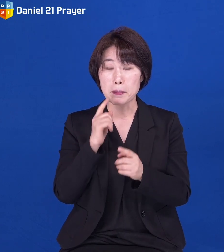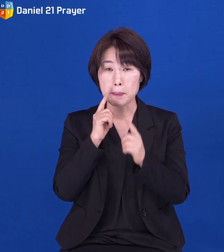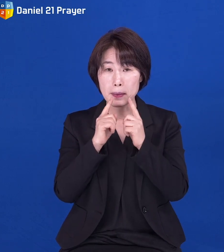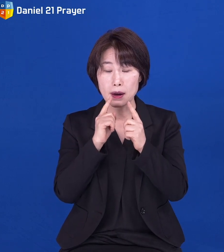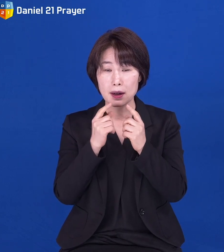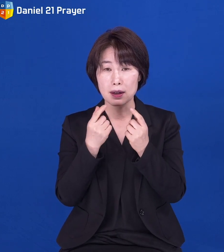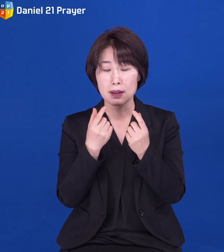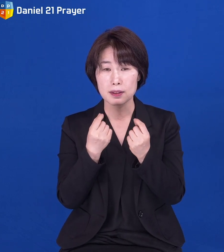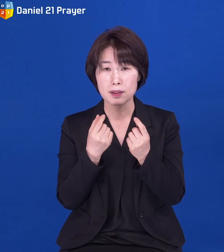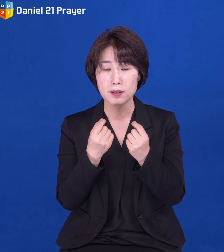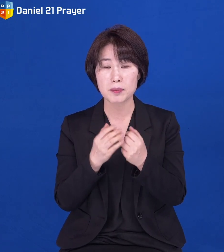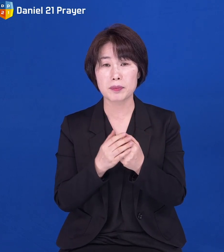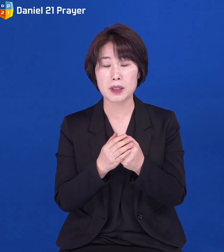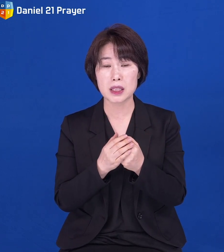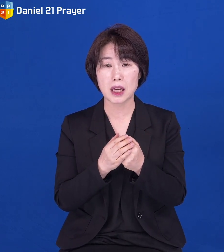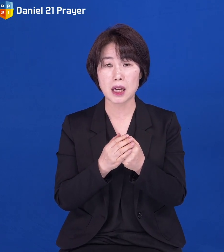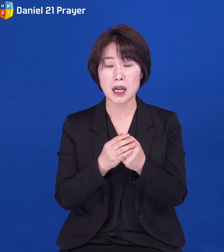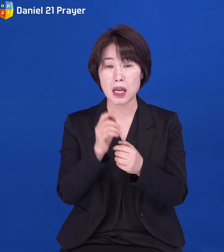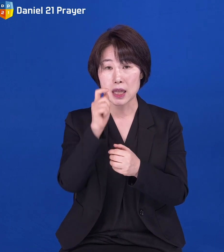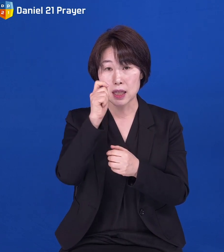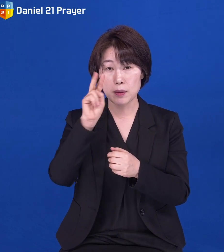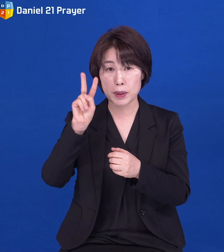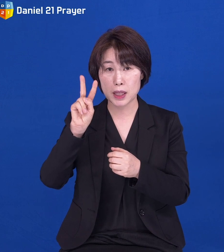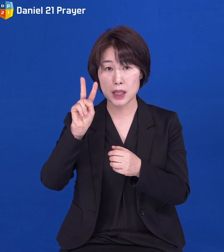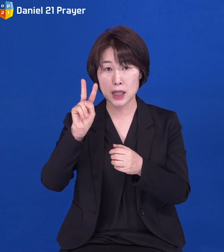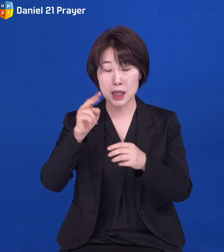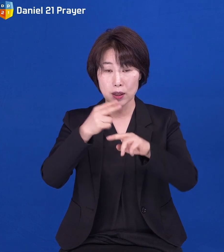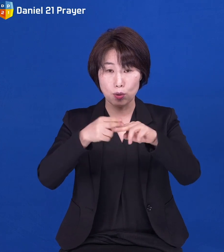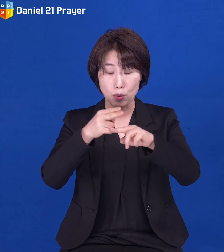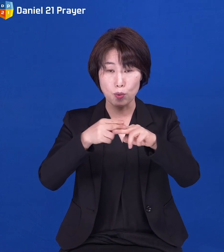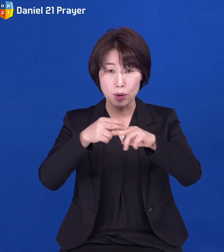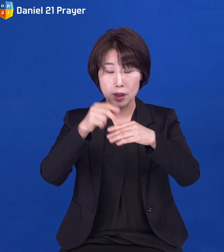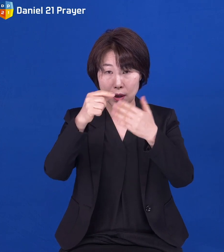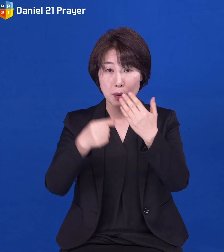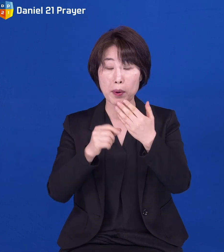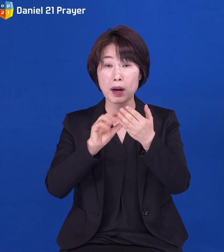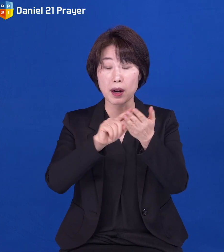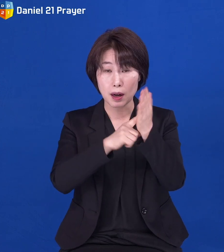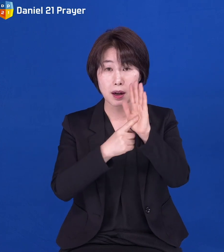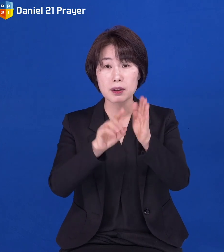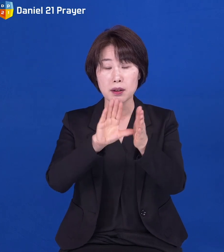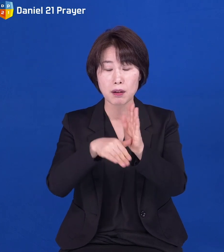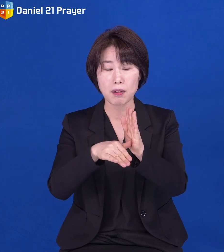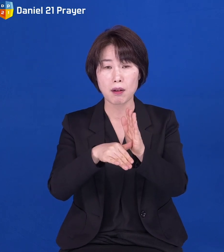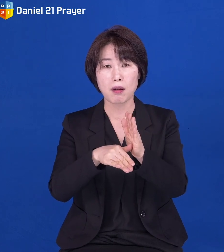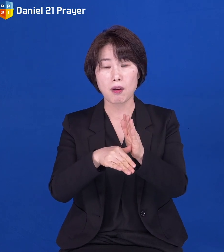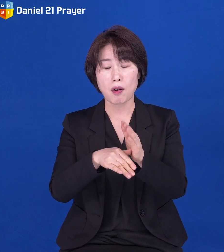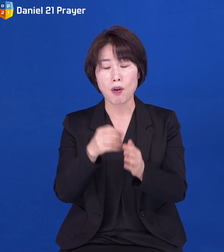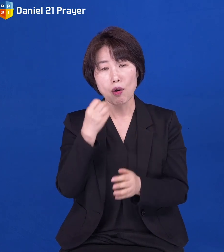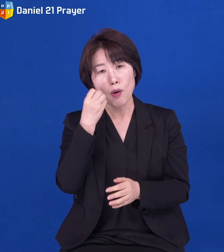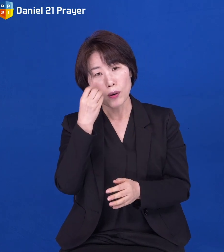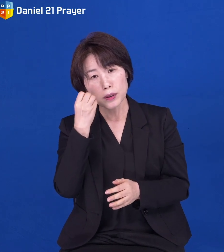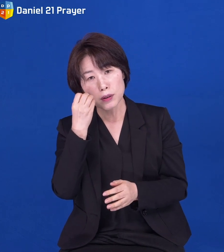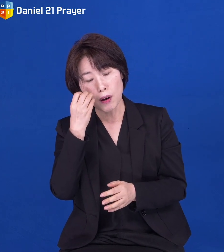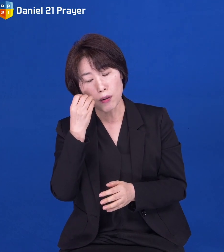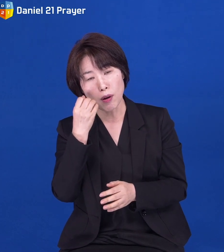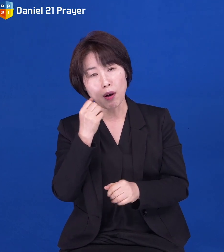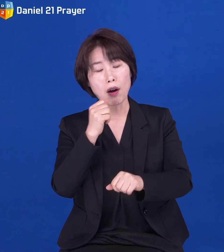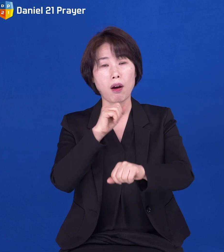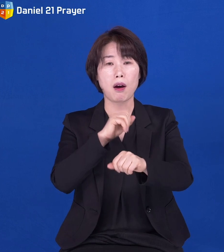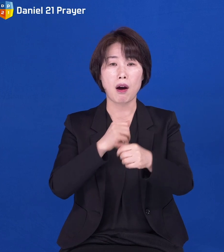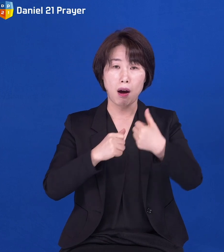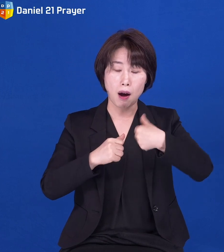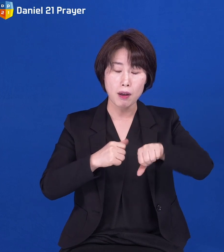할 때도 제가 항상 기도를 하거든요. 근데 걔가 신기한 게 너무 잘해. 하느님이 그 순간에도